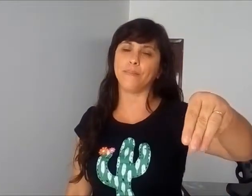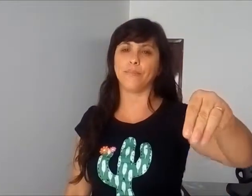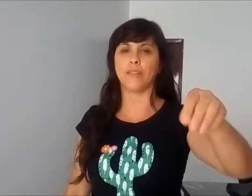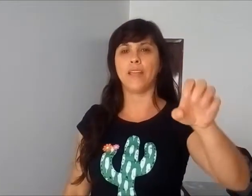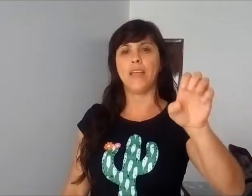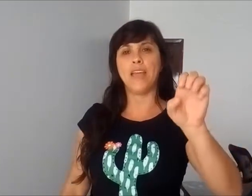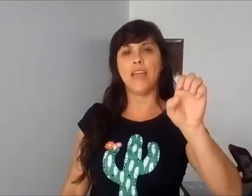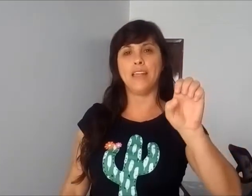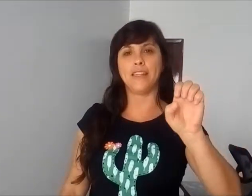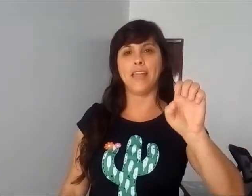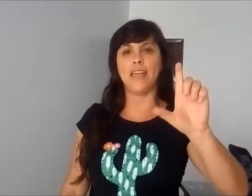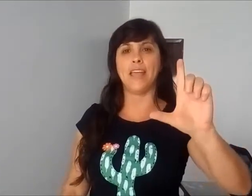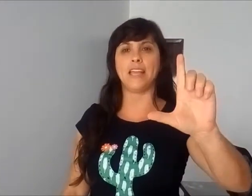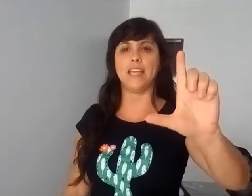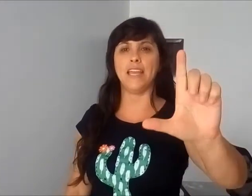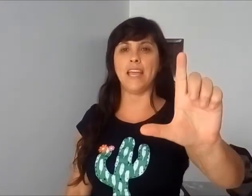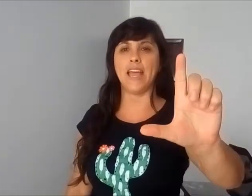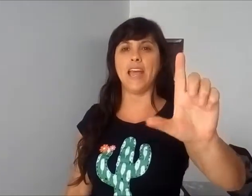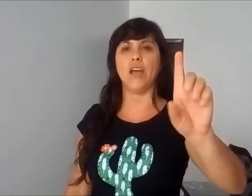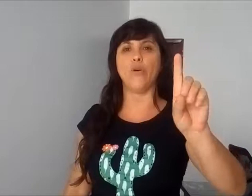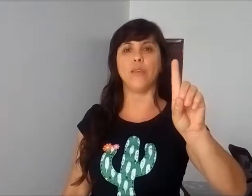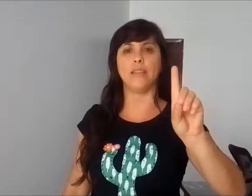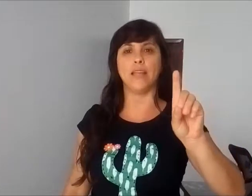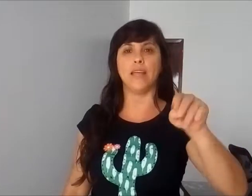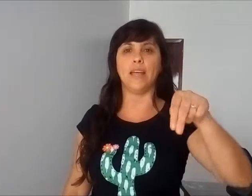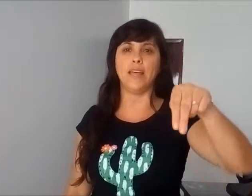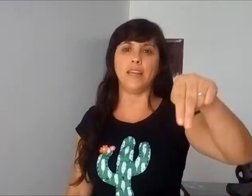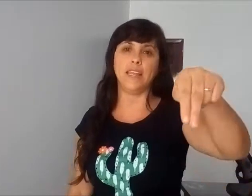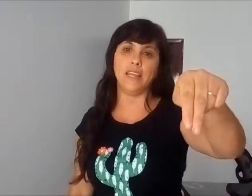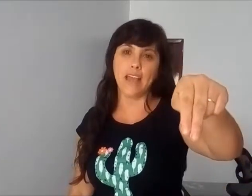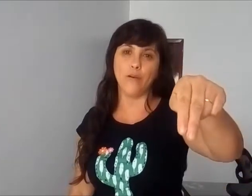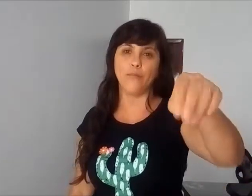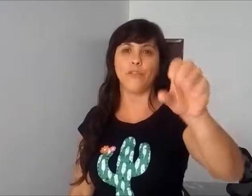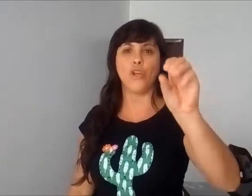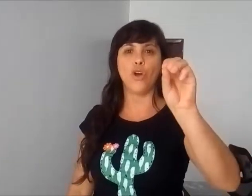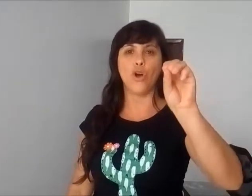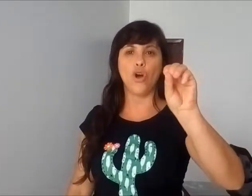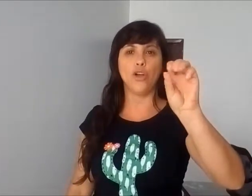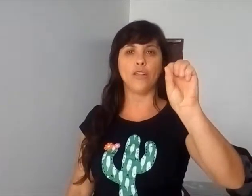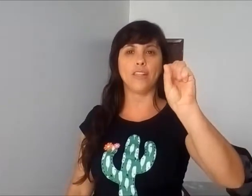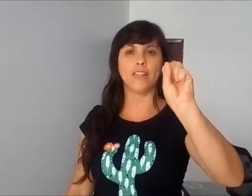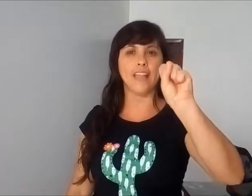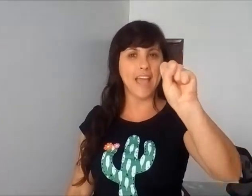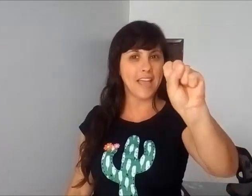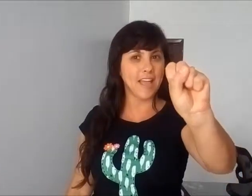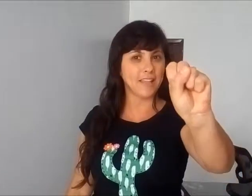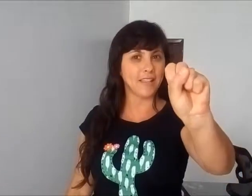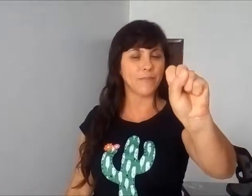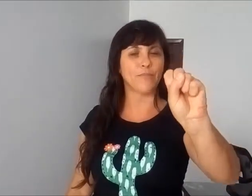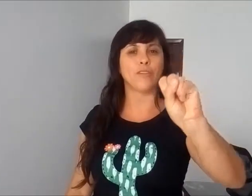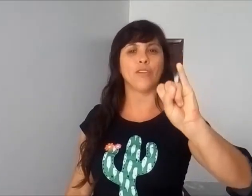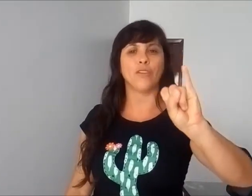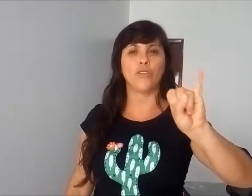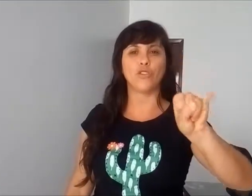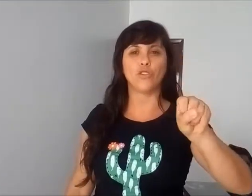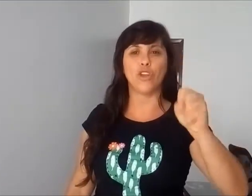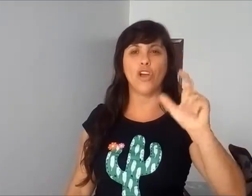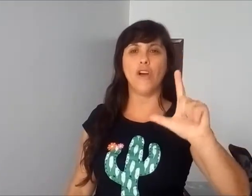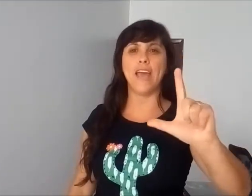e sei que é o e danyel o meia julio